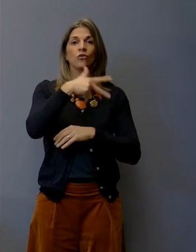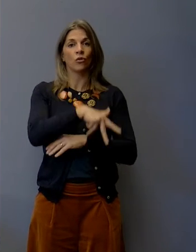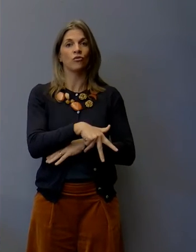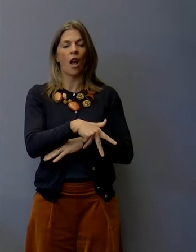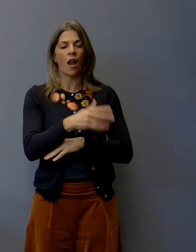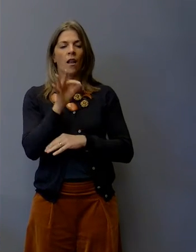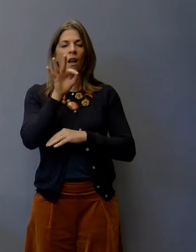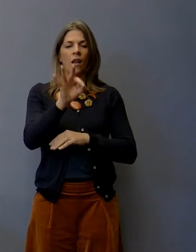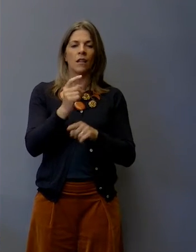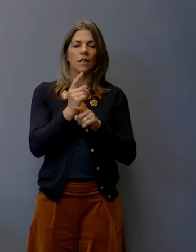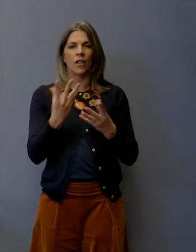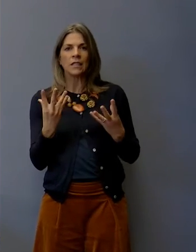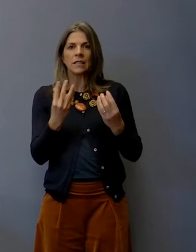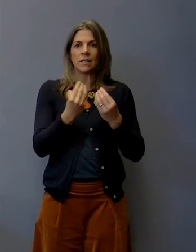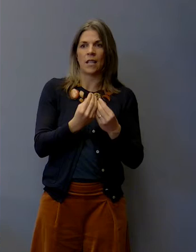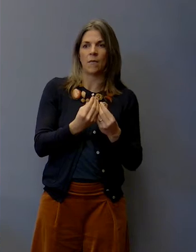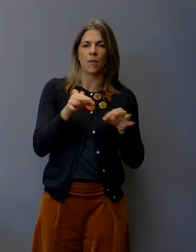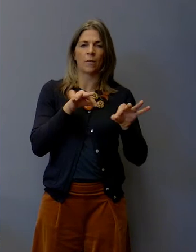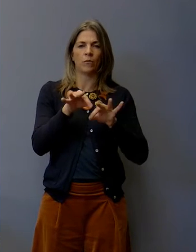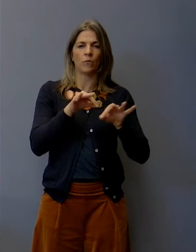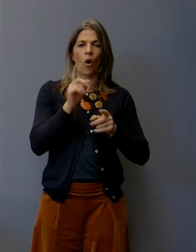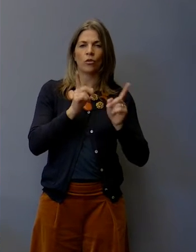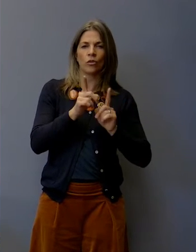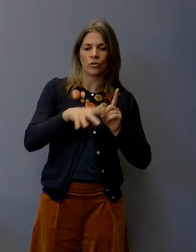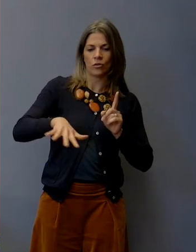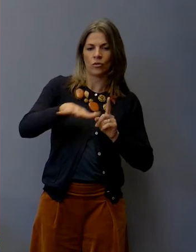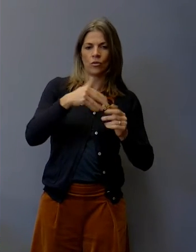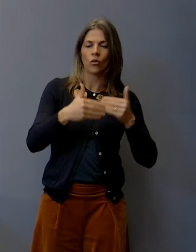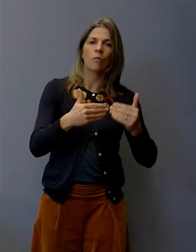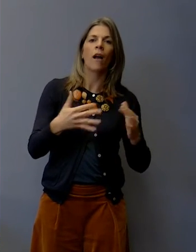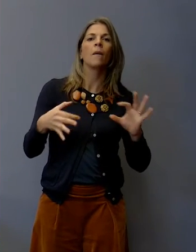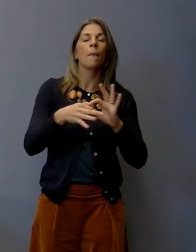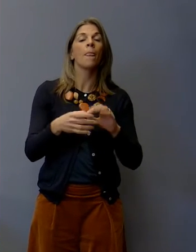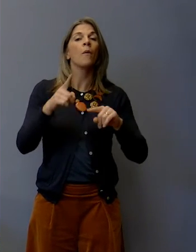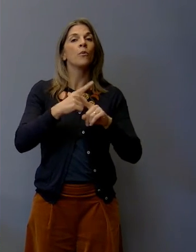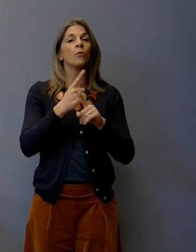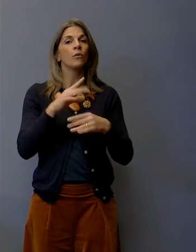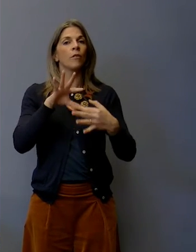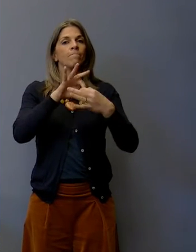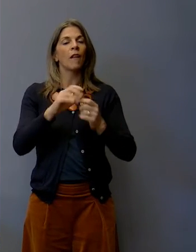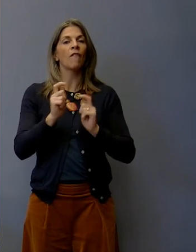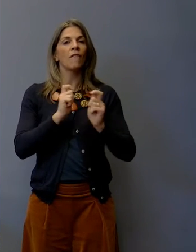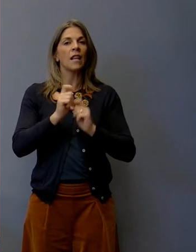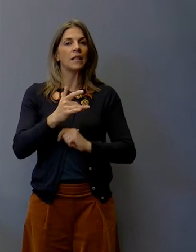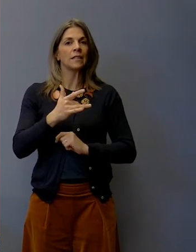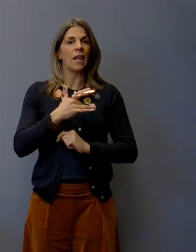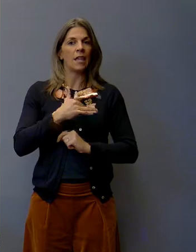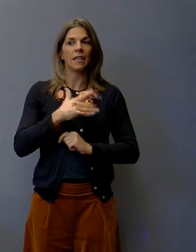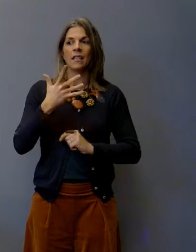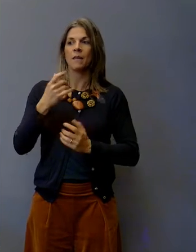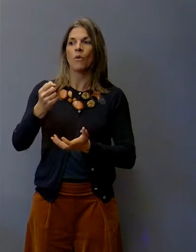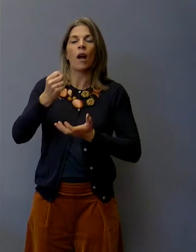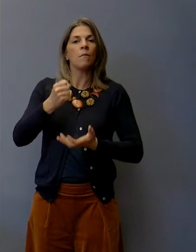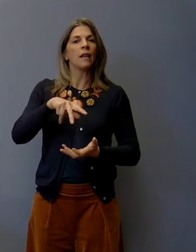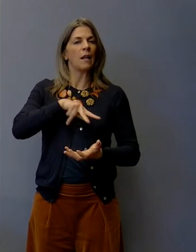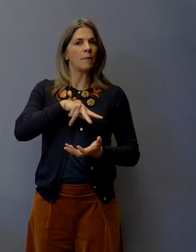politiche ordinarie dobbiamo maggiormente fare uso della finanza etica per attrarre capitali privati per esempio raccogliendo liquidità